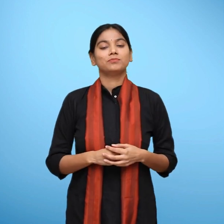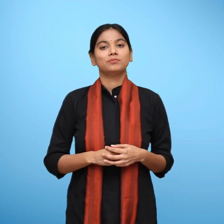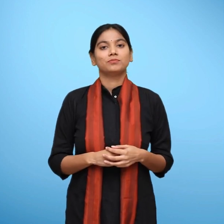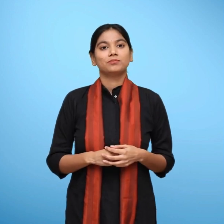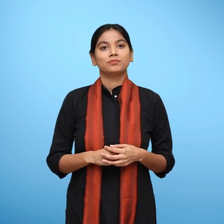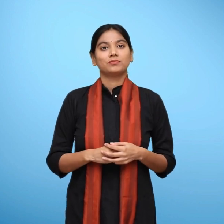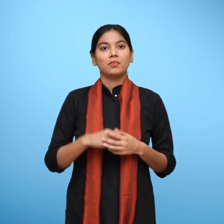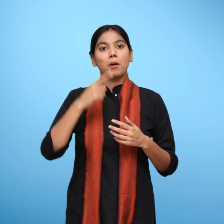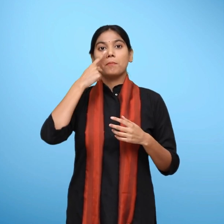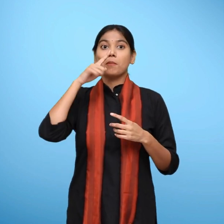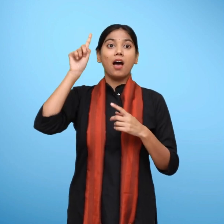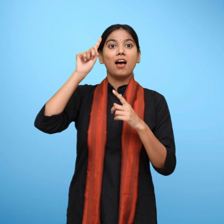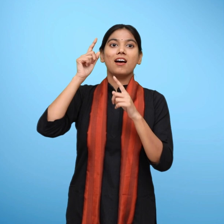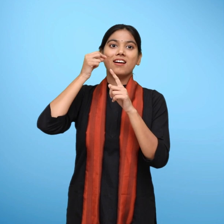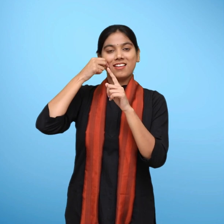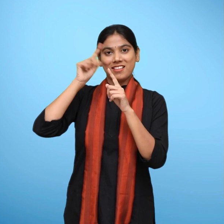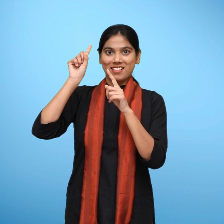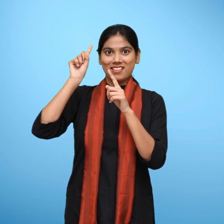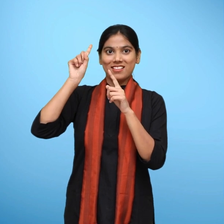करवाएं नाना